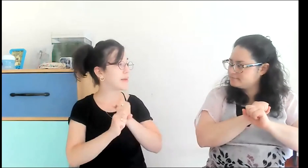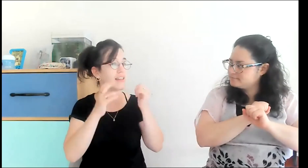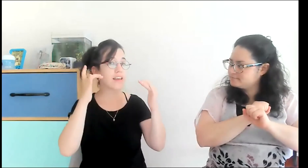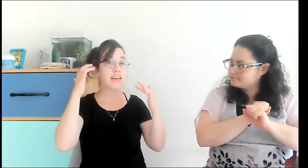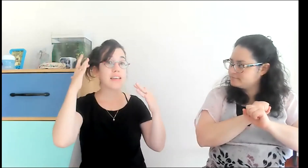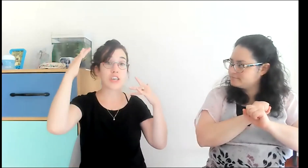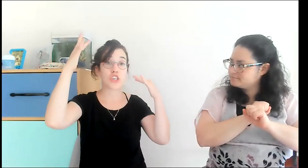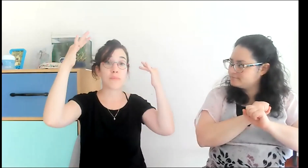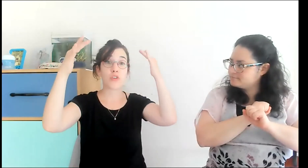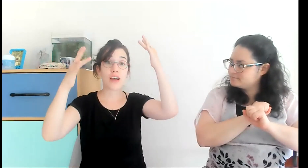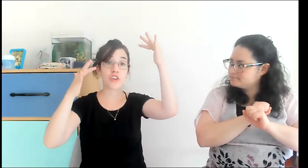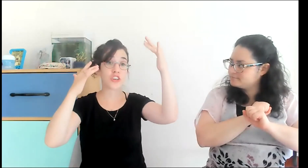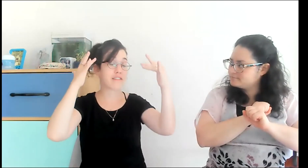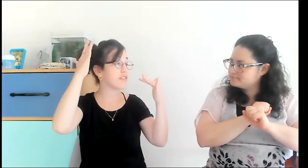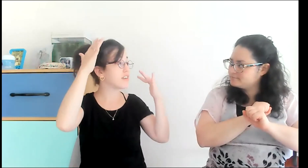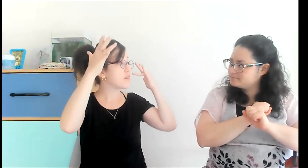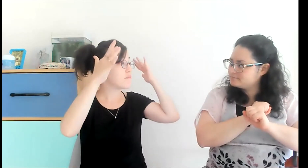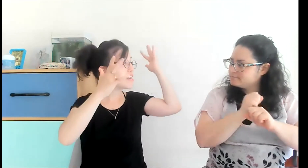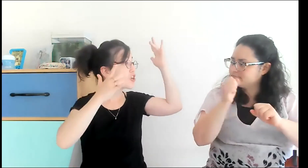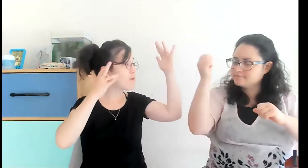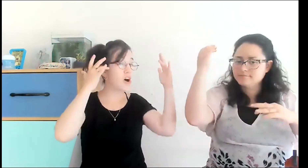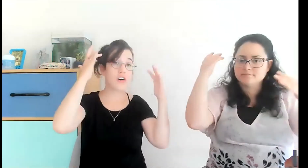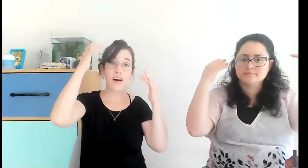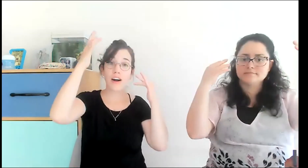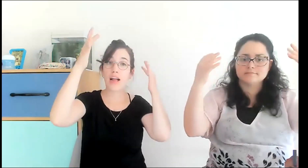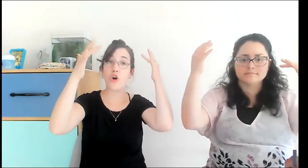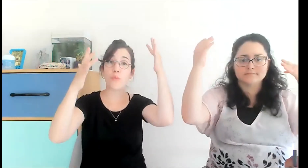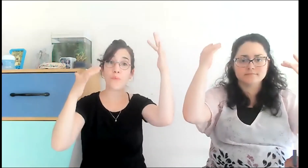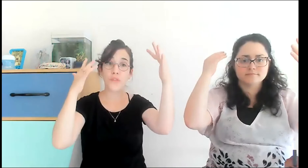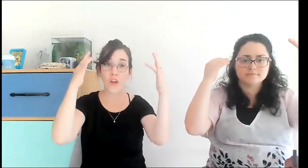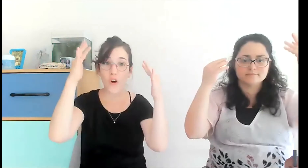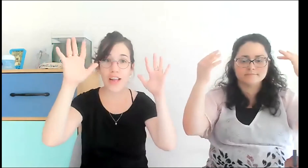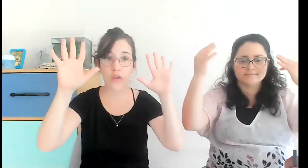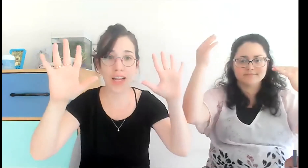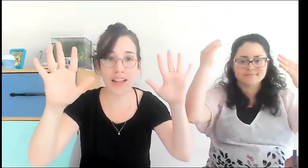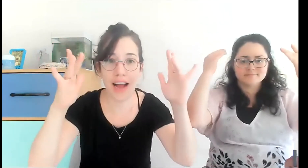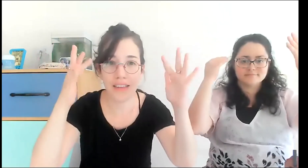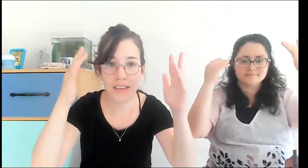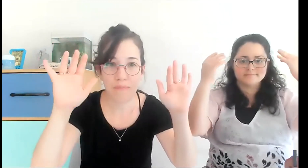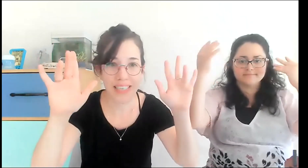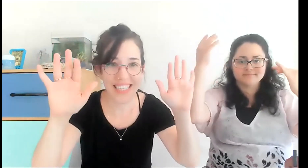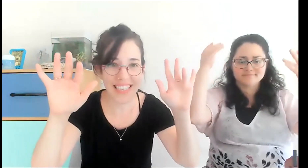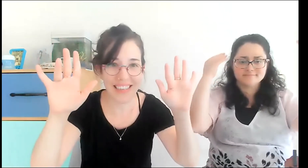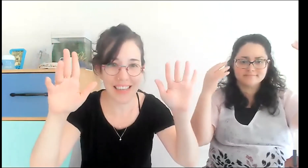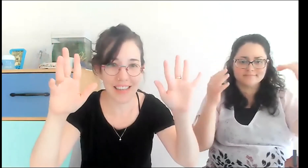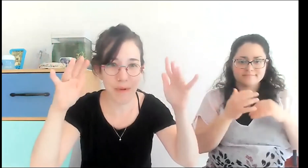מסמנת נרשמות עכשיו. ממש כמו חלום. אוקיי? אני לוקחת את היד, מזיזה קצת את